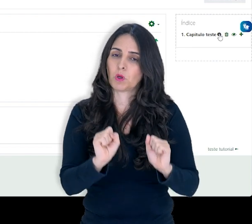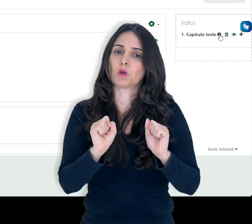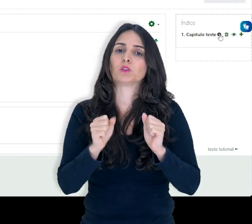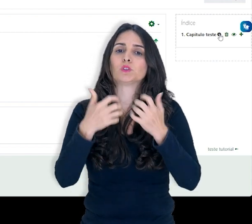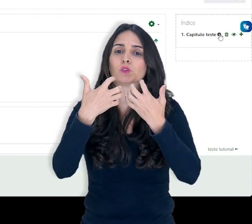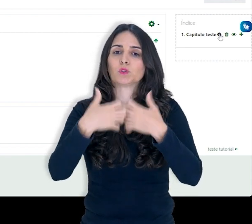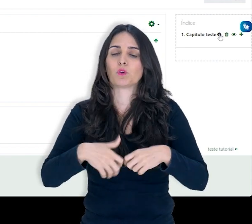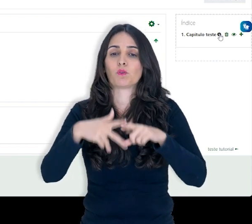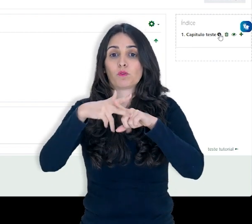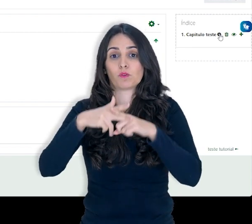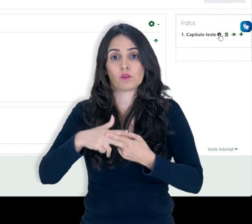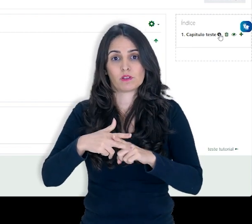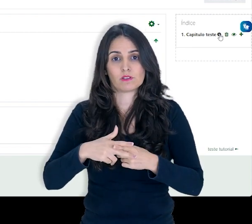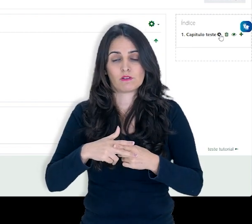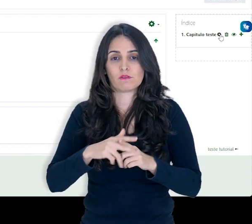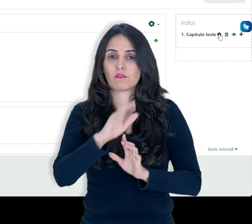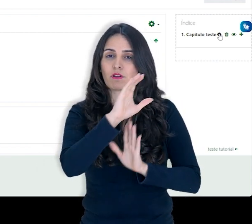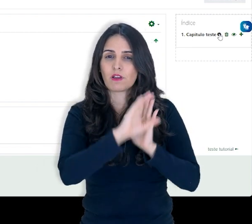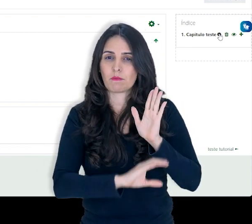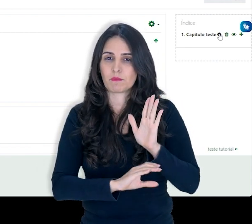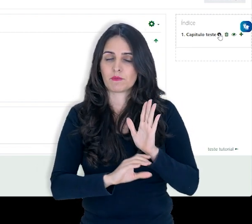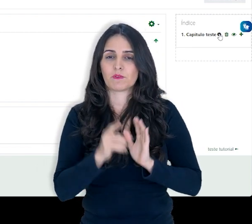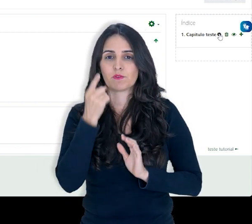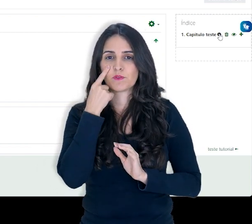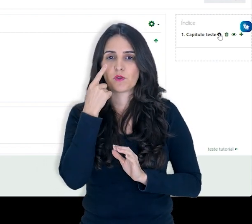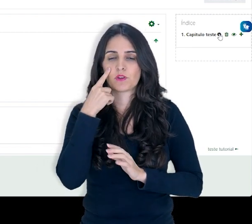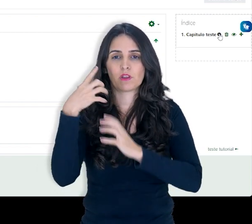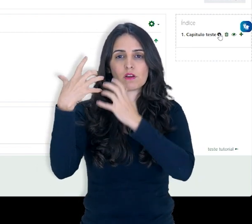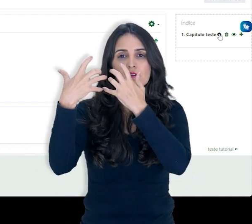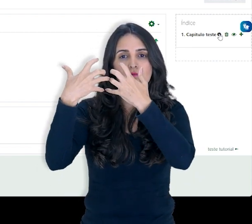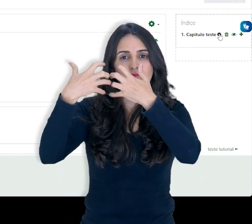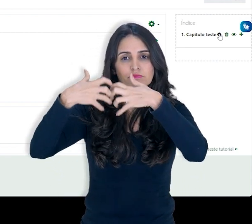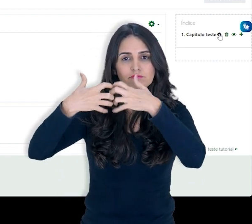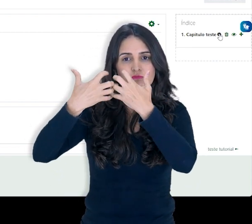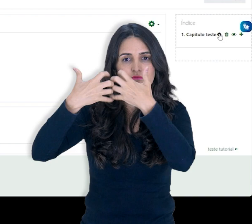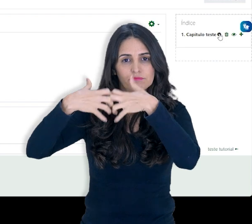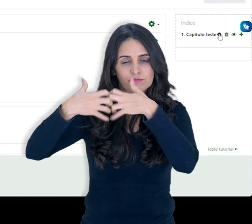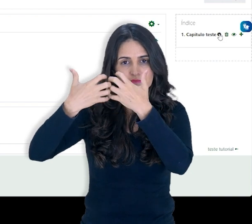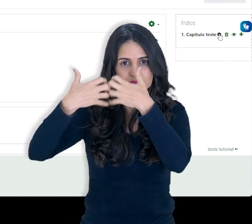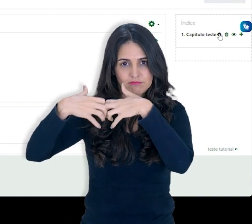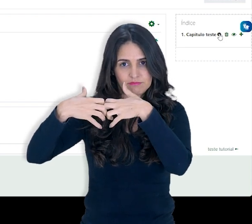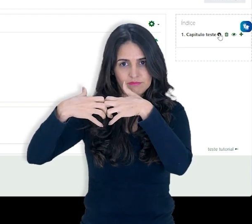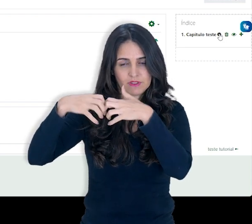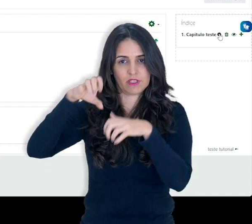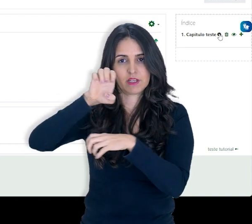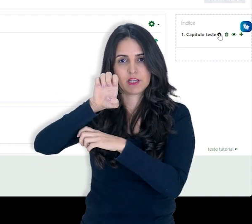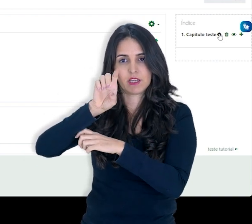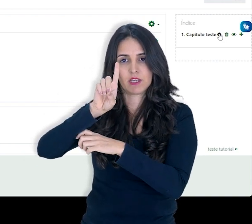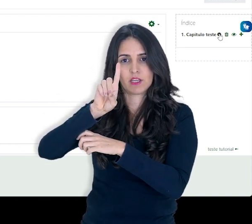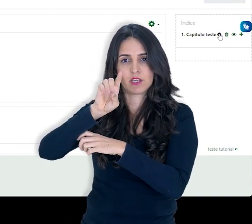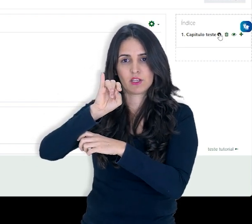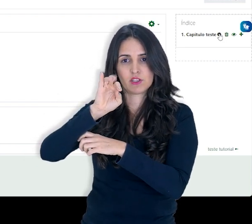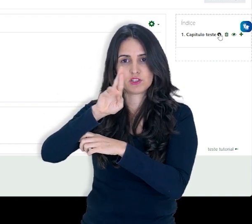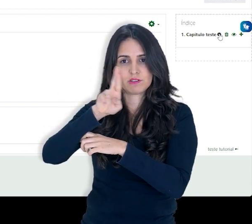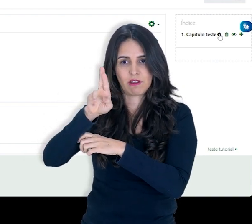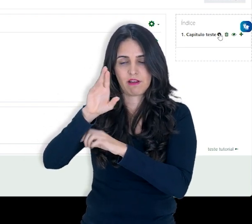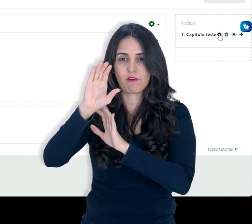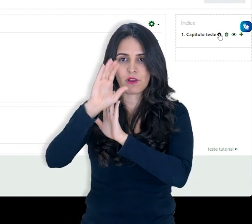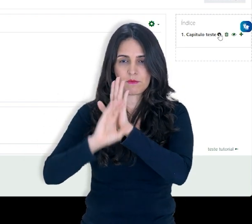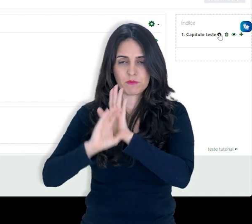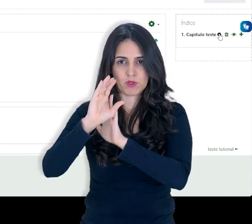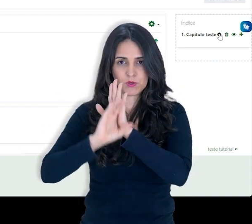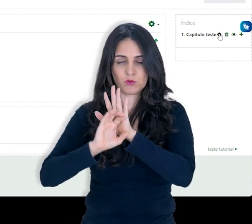configurações nesse capítulo ó quando eu clico aqui em cima da engrenagem a opção de editar esse capítulo